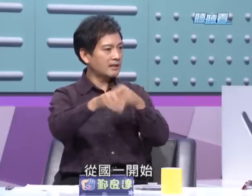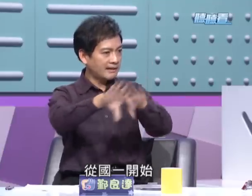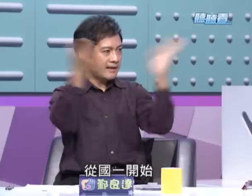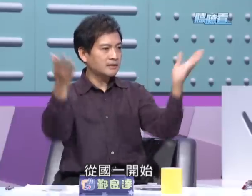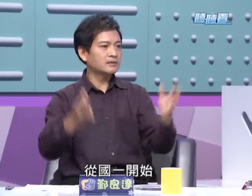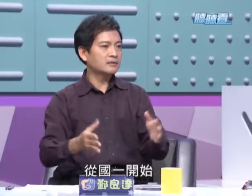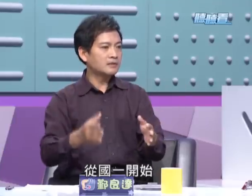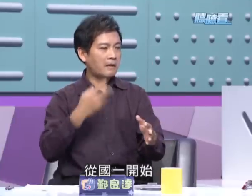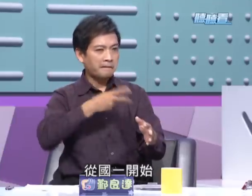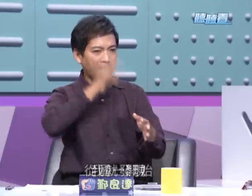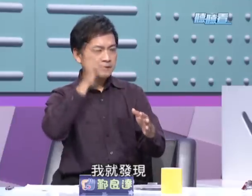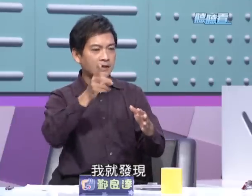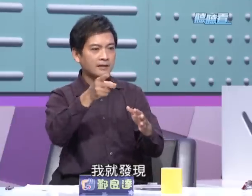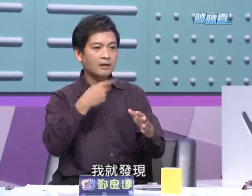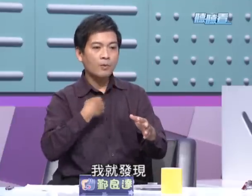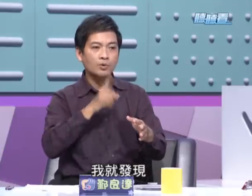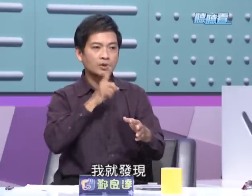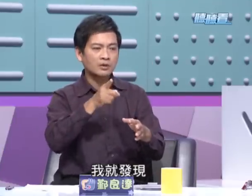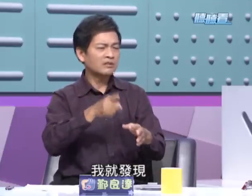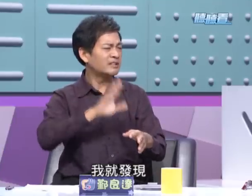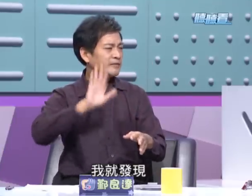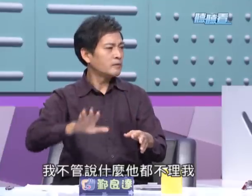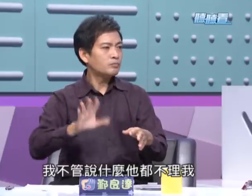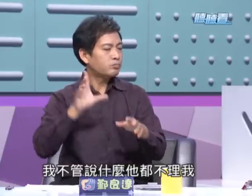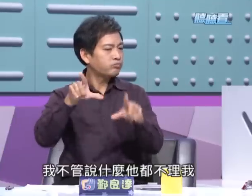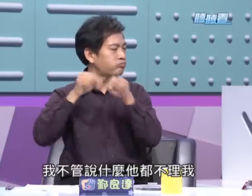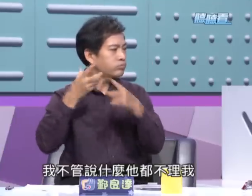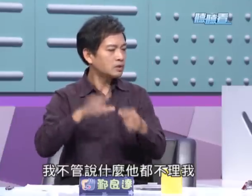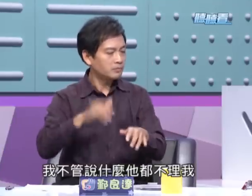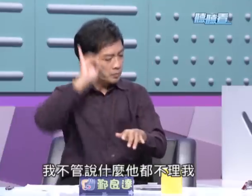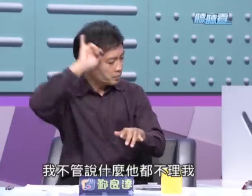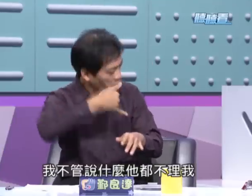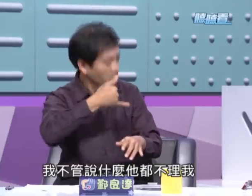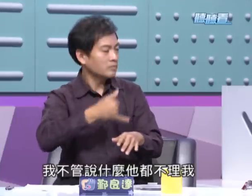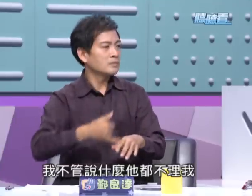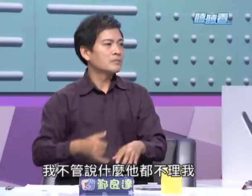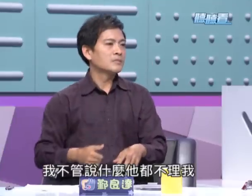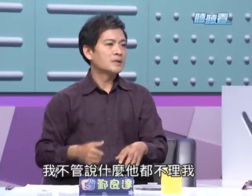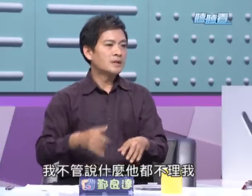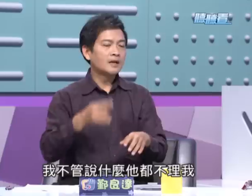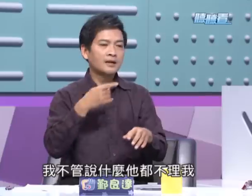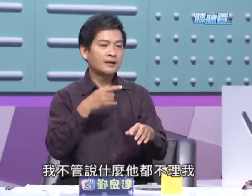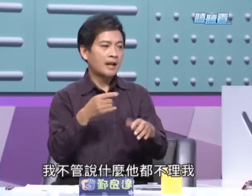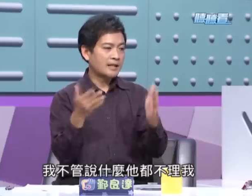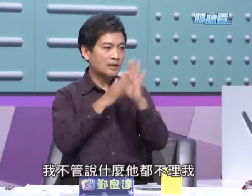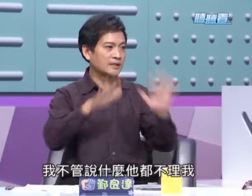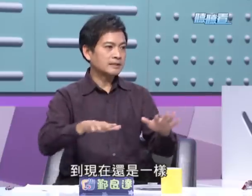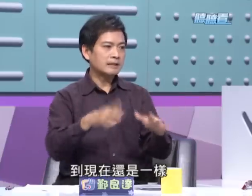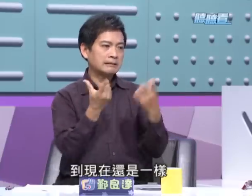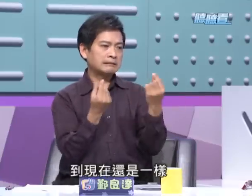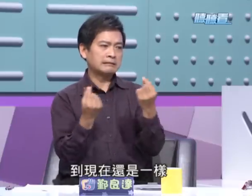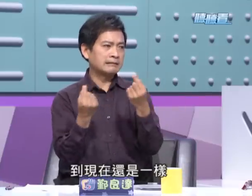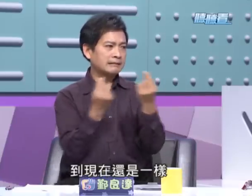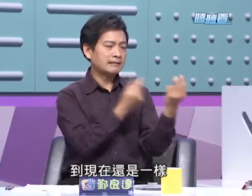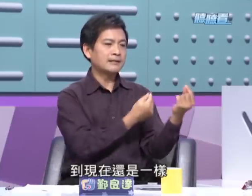啊，我就发现我不管说什么他都不理我，到现在还是一样。